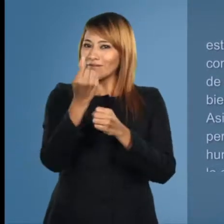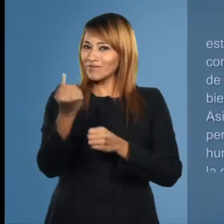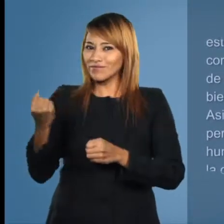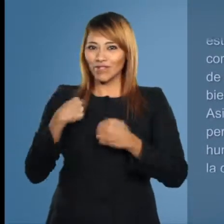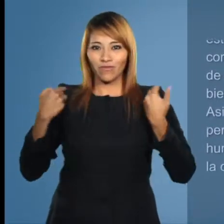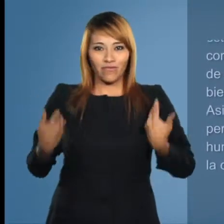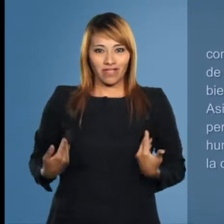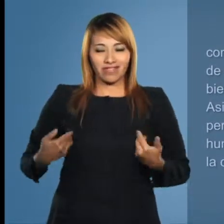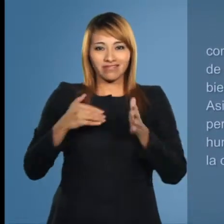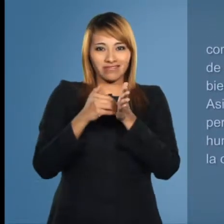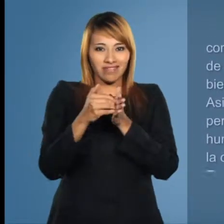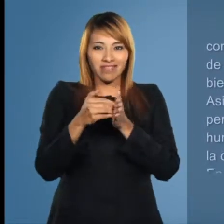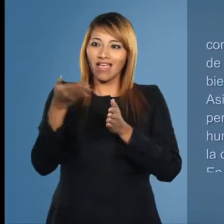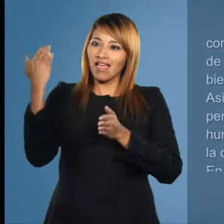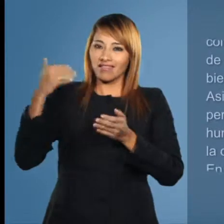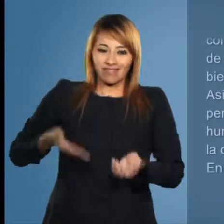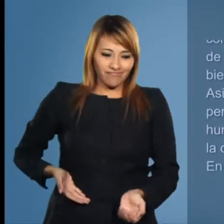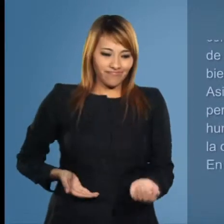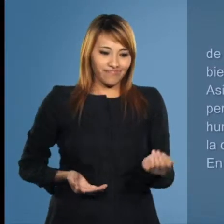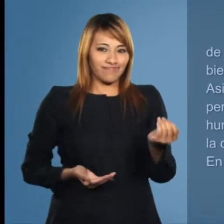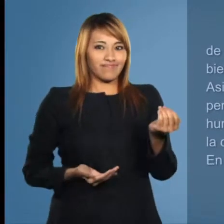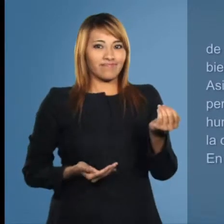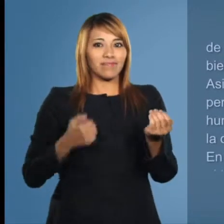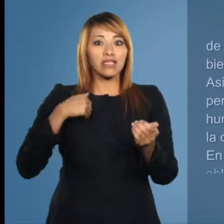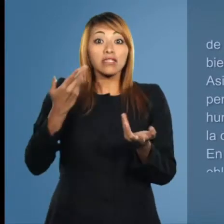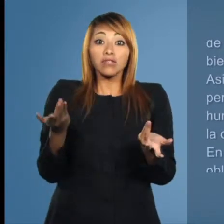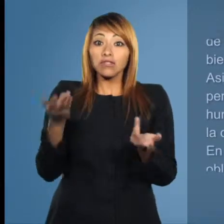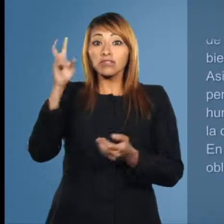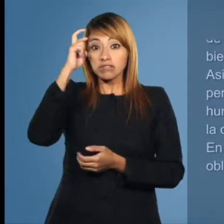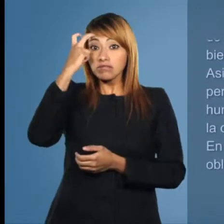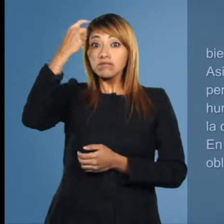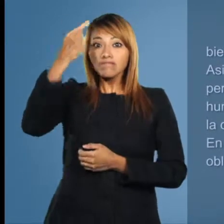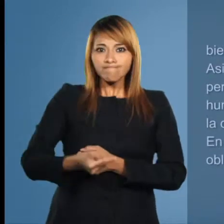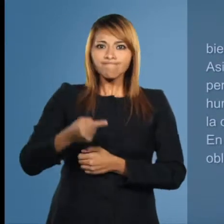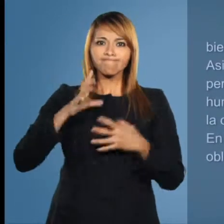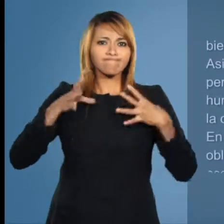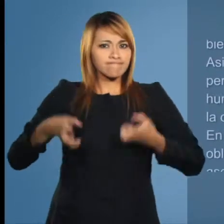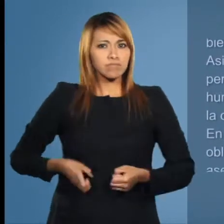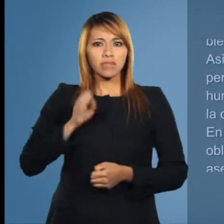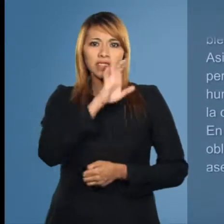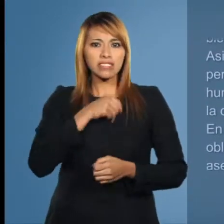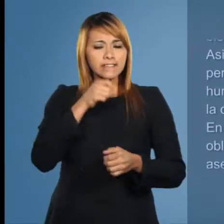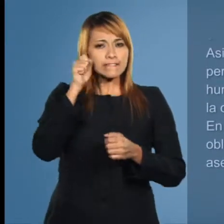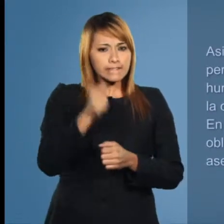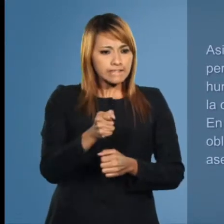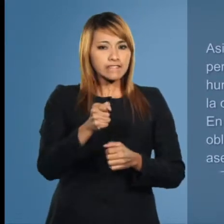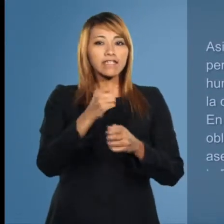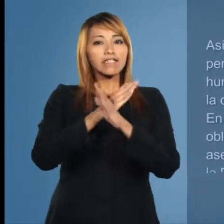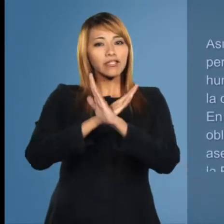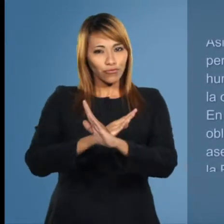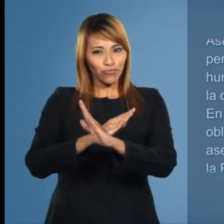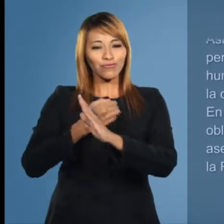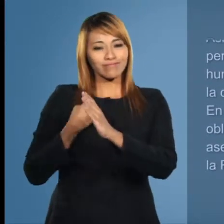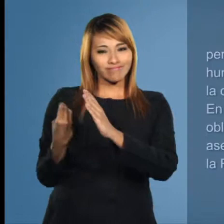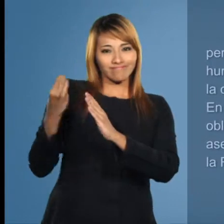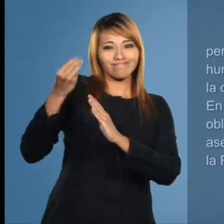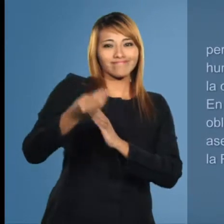la concepción. En consecuencia, es obligación del Estado asegurar a los habitantes de la República el goce de la